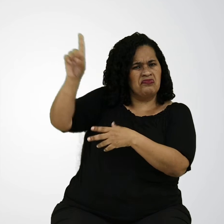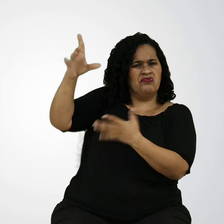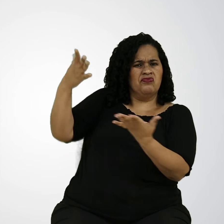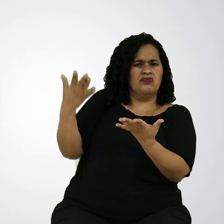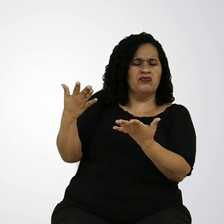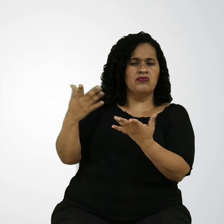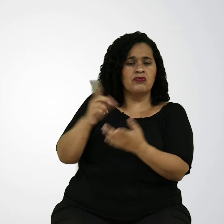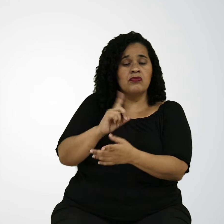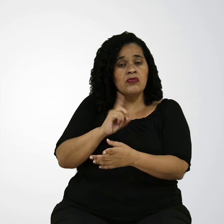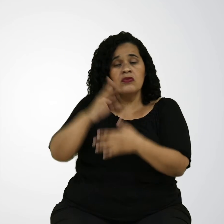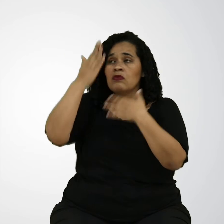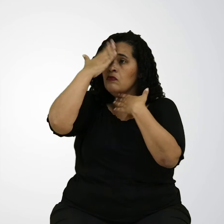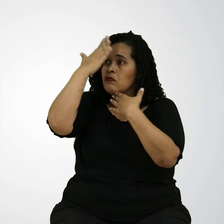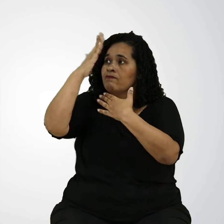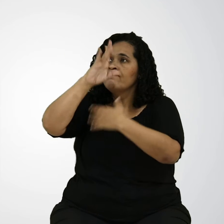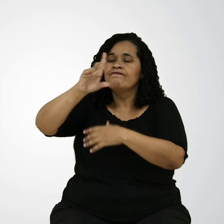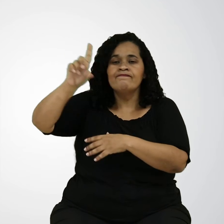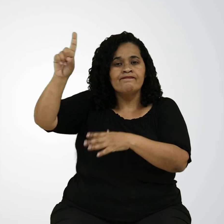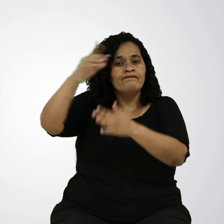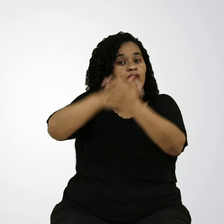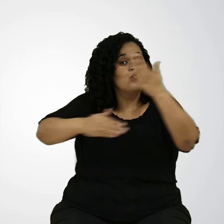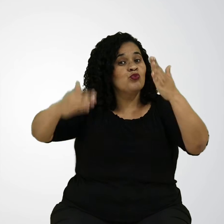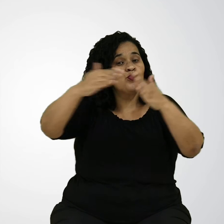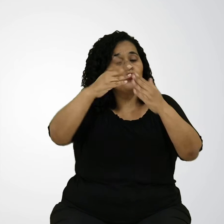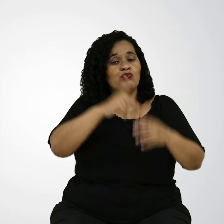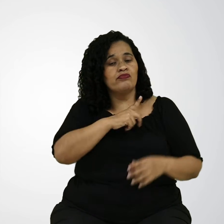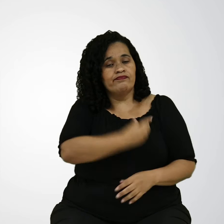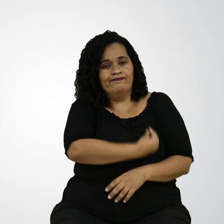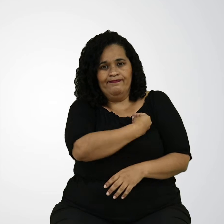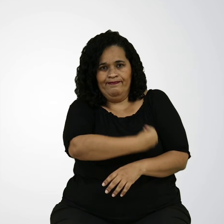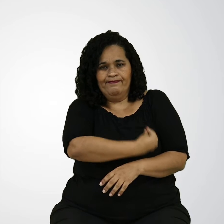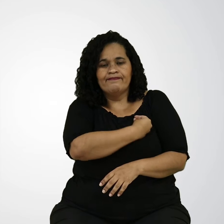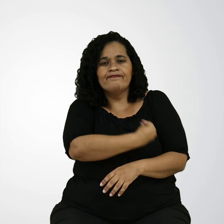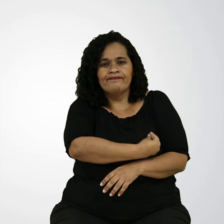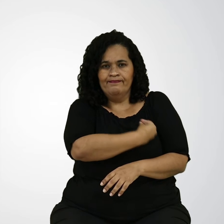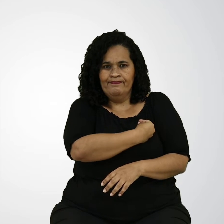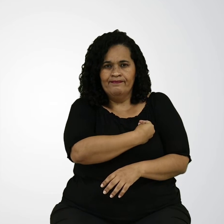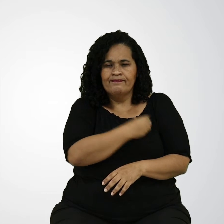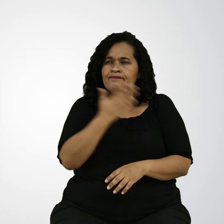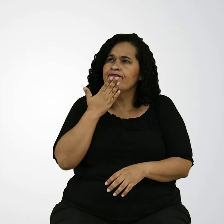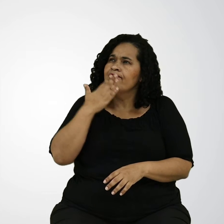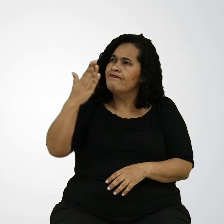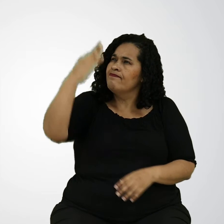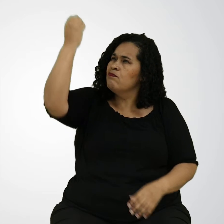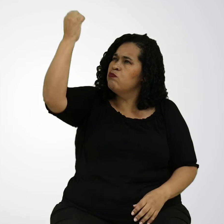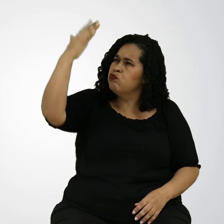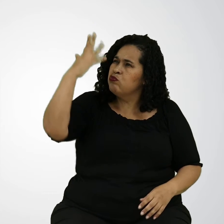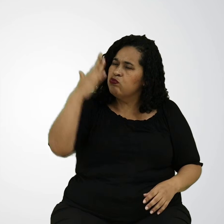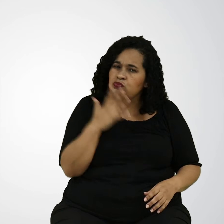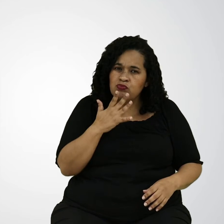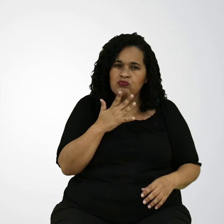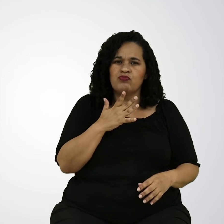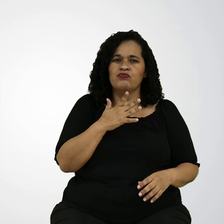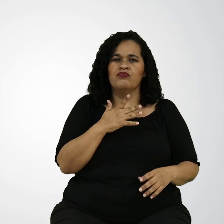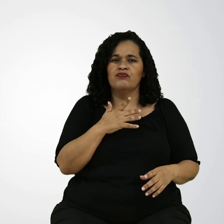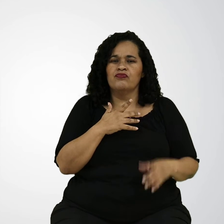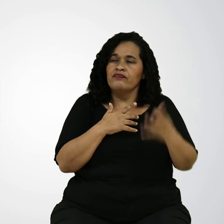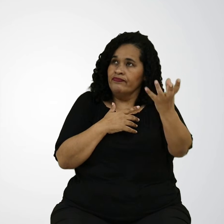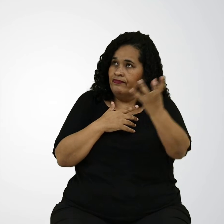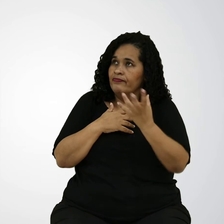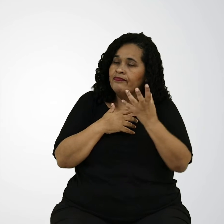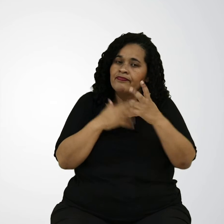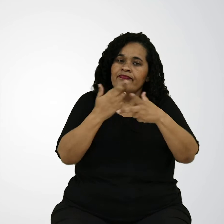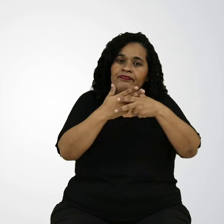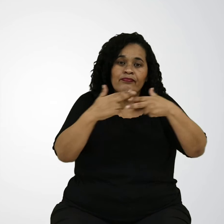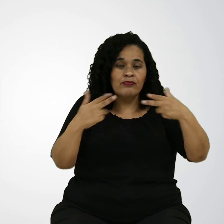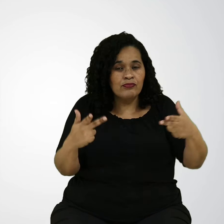que temos, né? Por aquilo que temos e lutarmos, pedirmos graça de Deus, né, para conquistar aquilo que a gente acha que precisa conquistar e